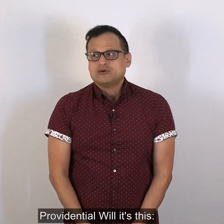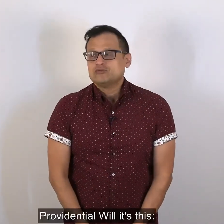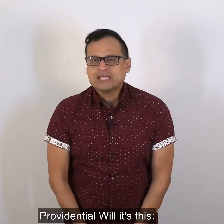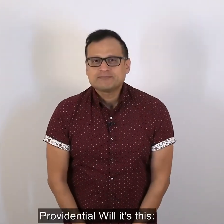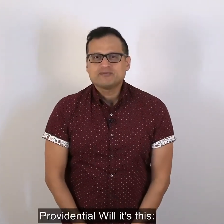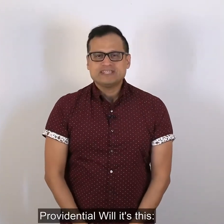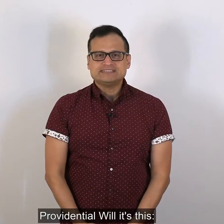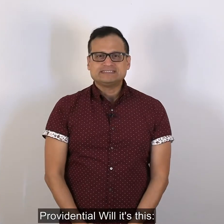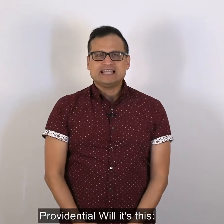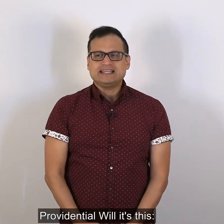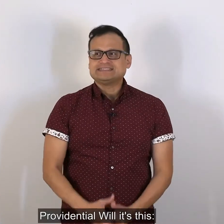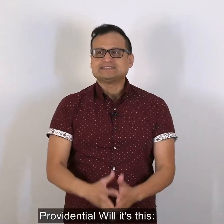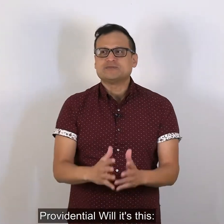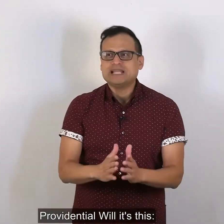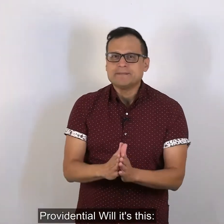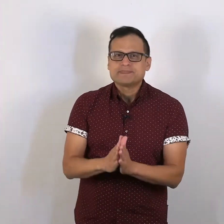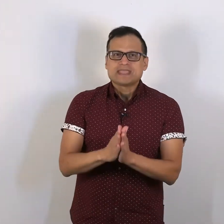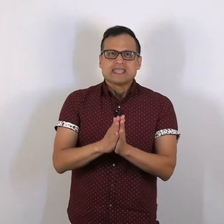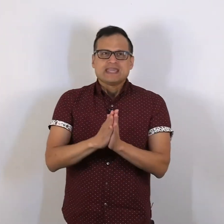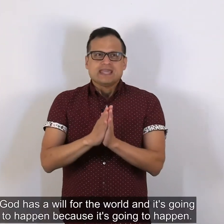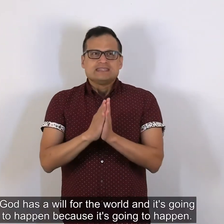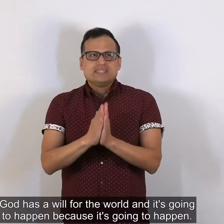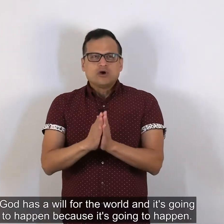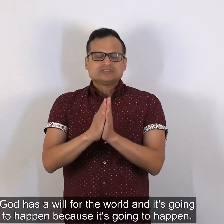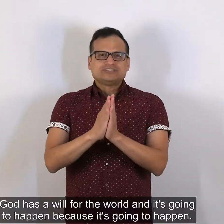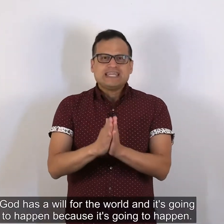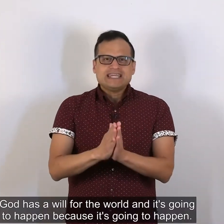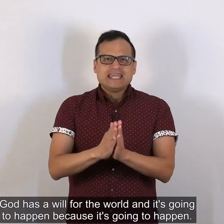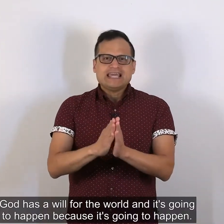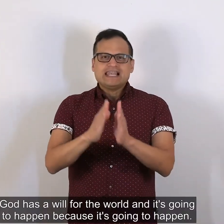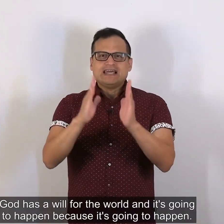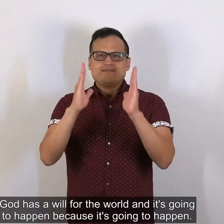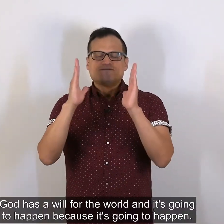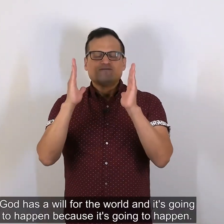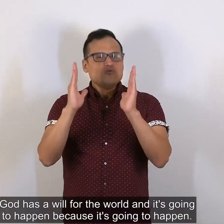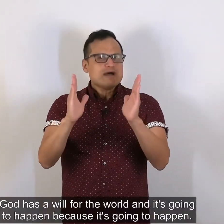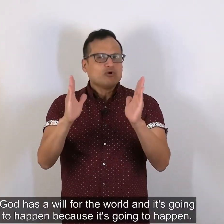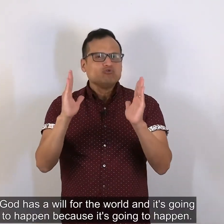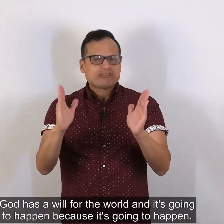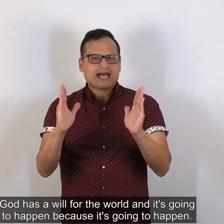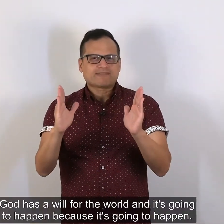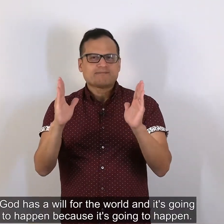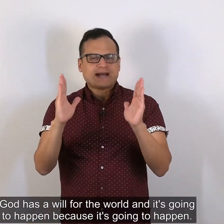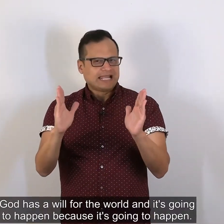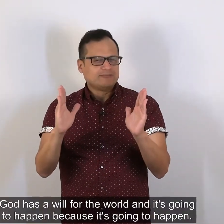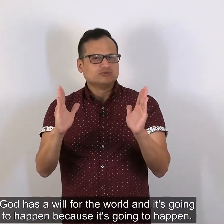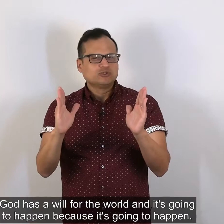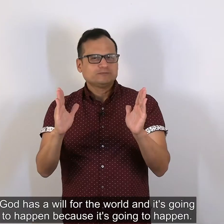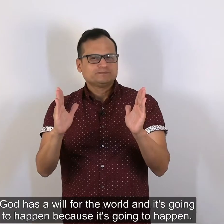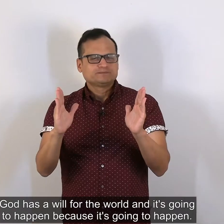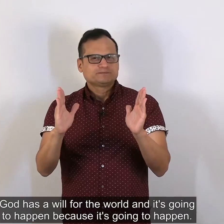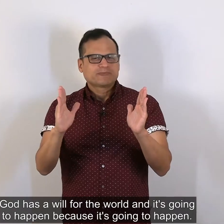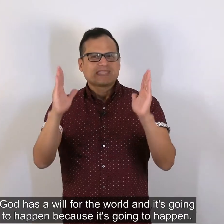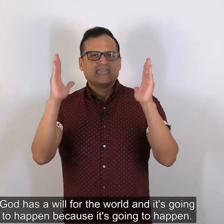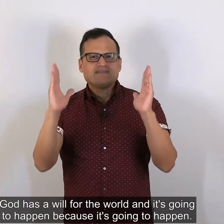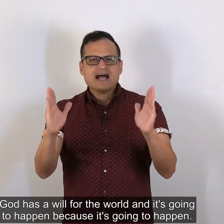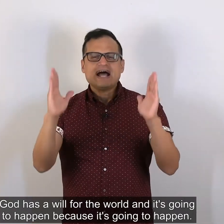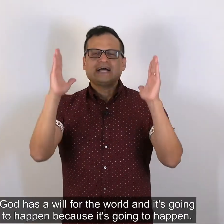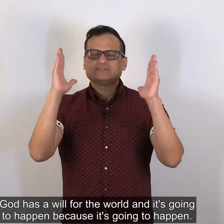Voluntad providencial es esto, mira. Dios tiene una voluntad para el mundo y va a